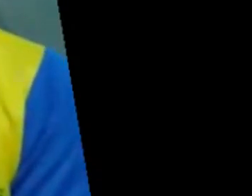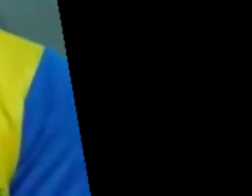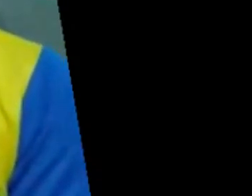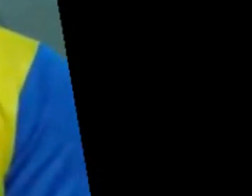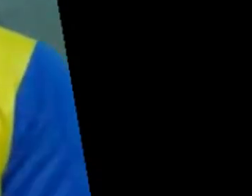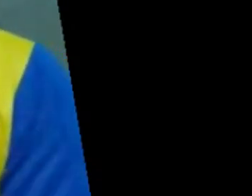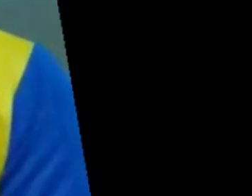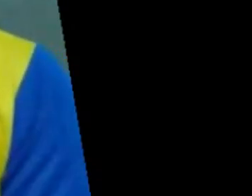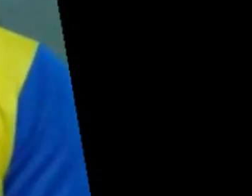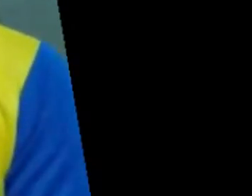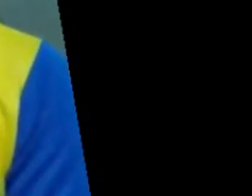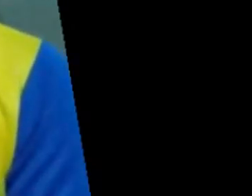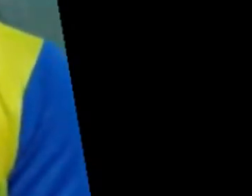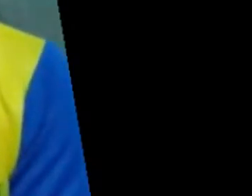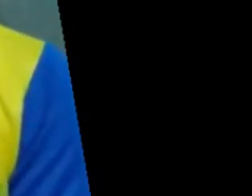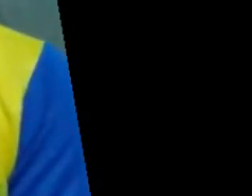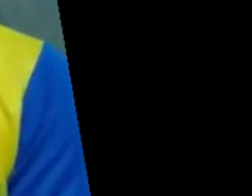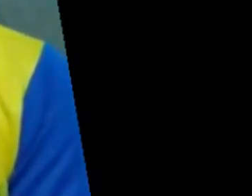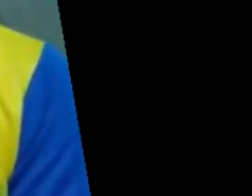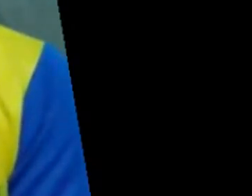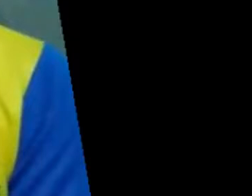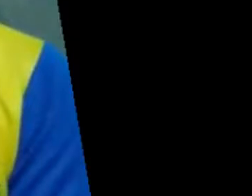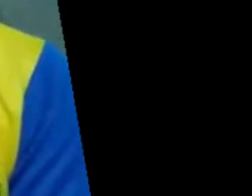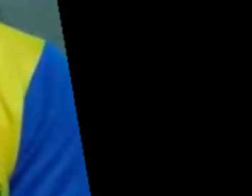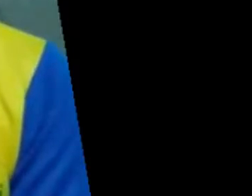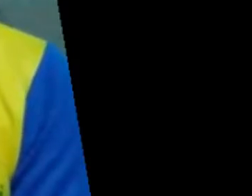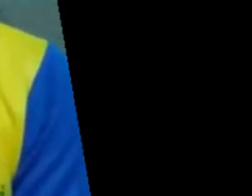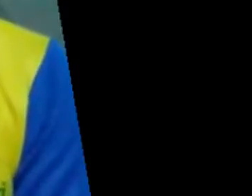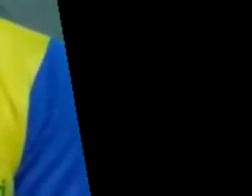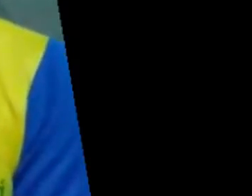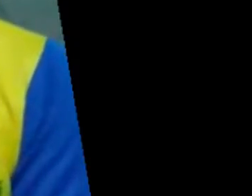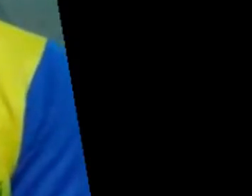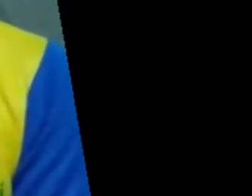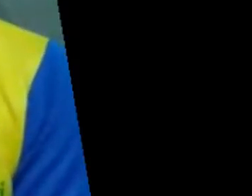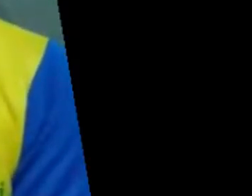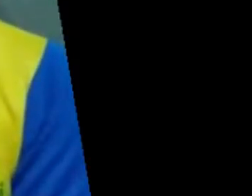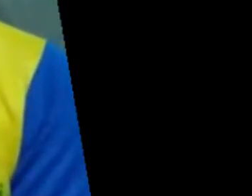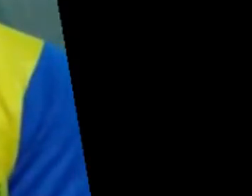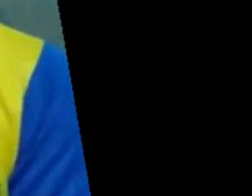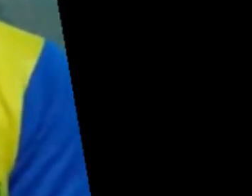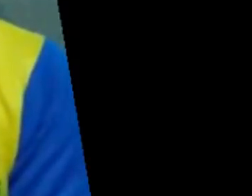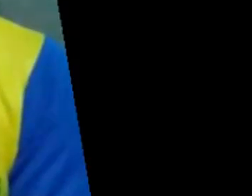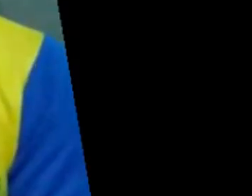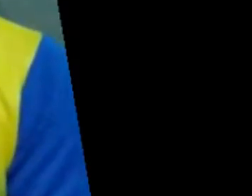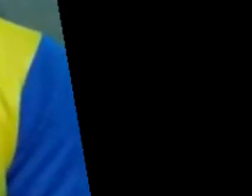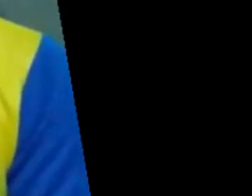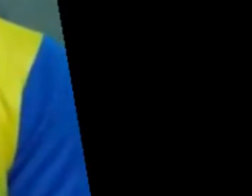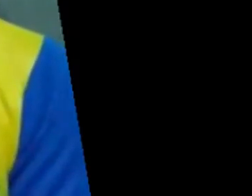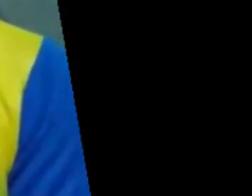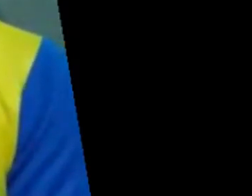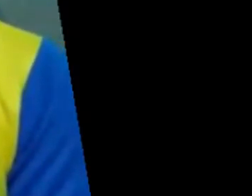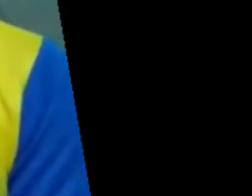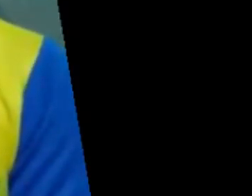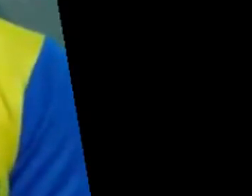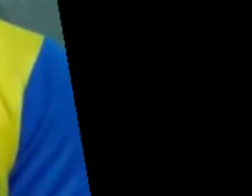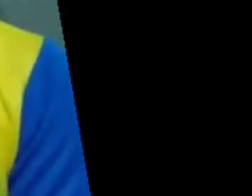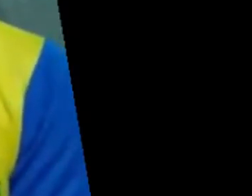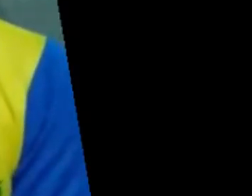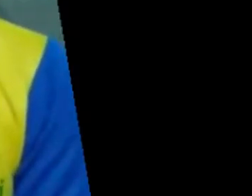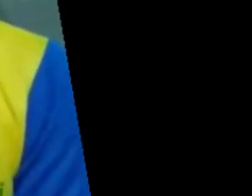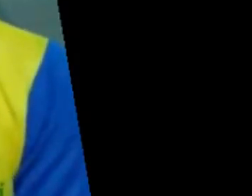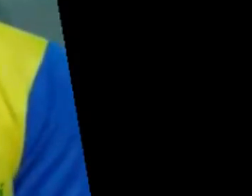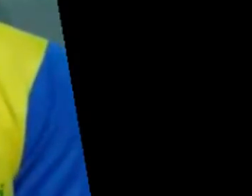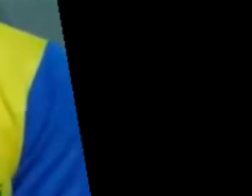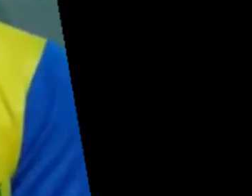rotinas. A gente vai embora. E as brigas, discussões, desavenças que a gente teve, tudo isso nos